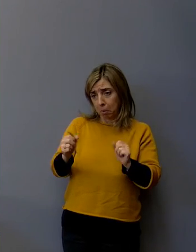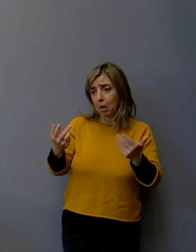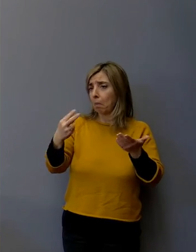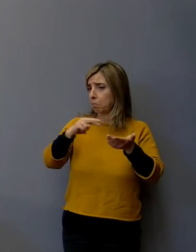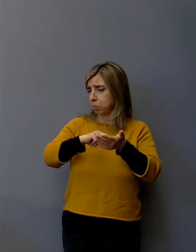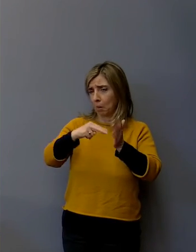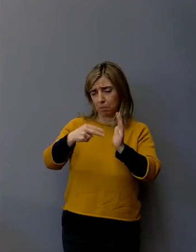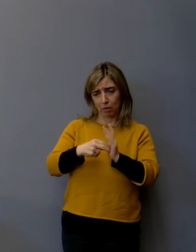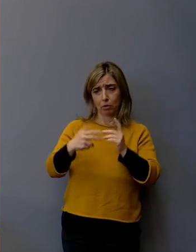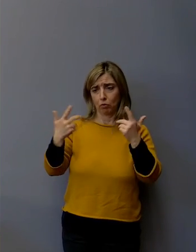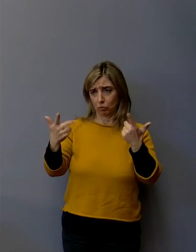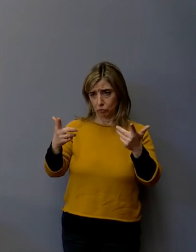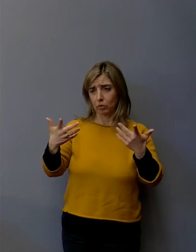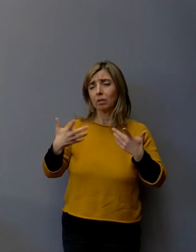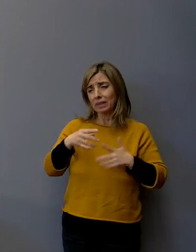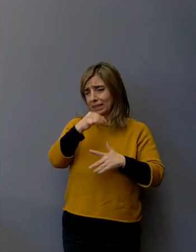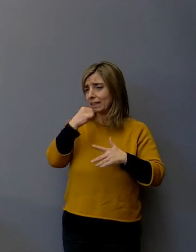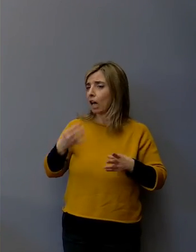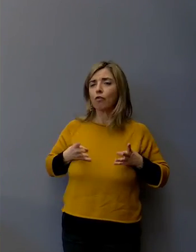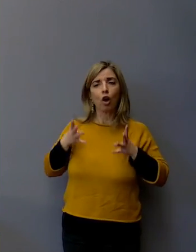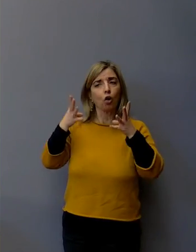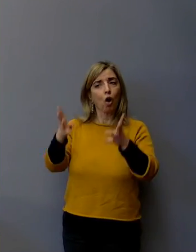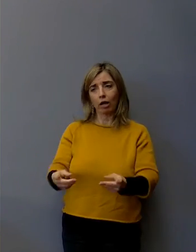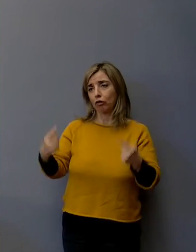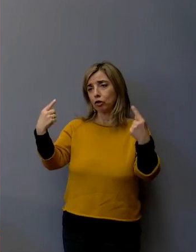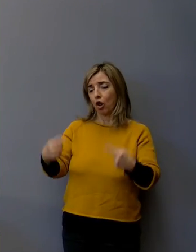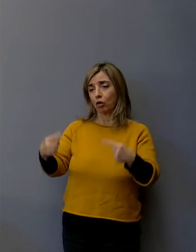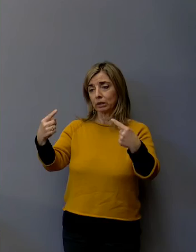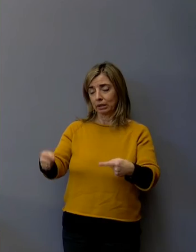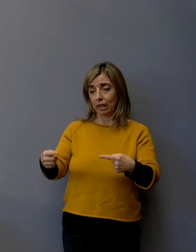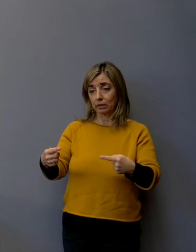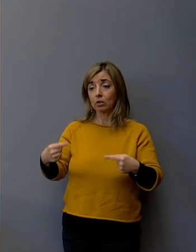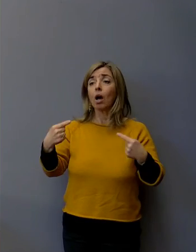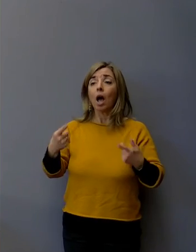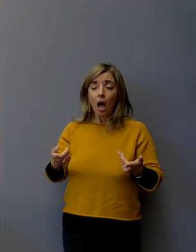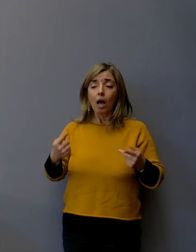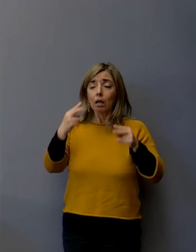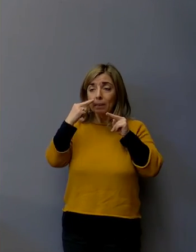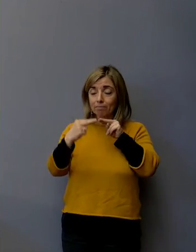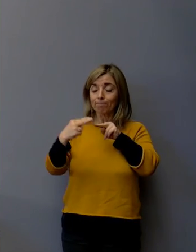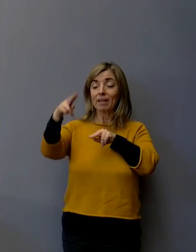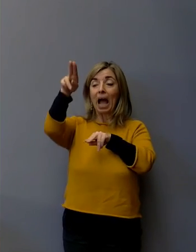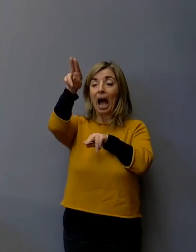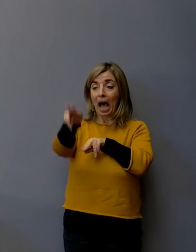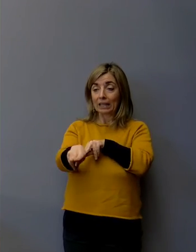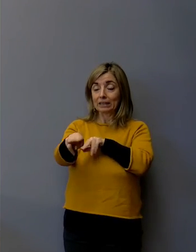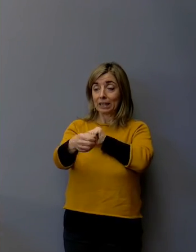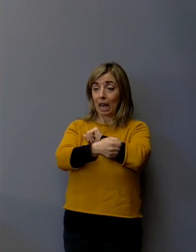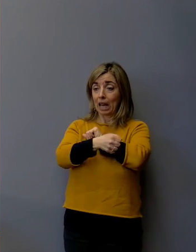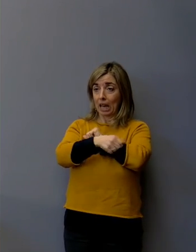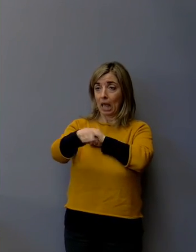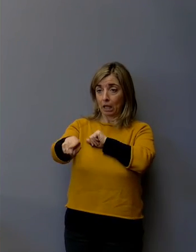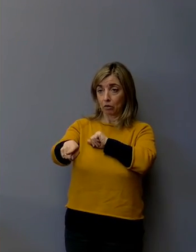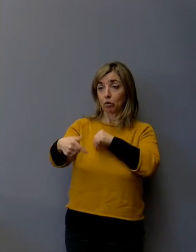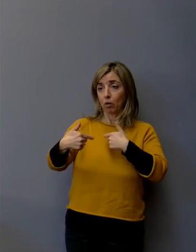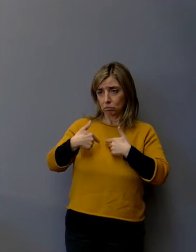e anche permettere un asse ci vuole capacità di affrontare le emergenze quando ero boy scout un asse faceva la differenza velo gara